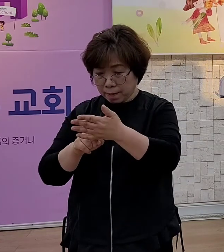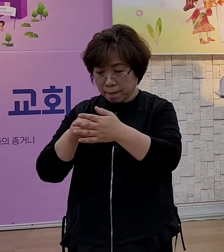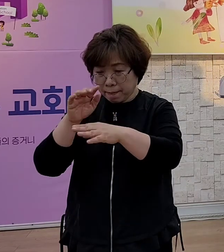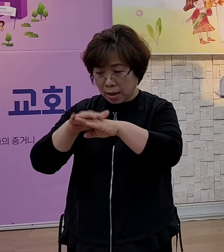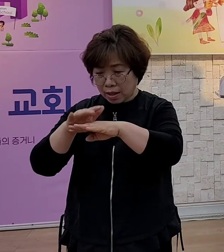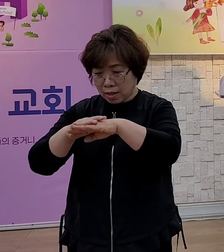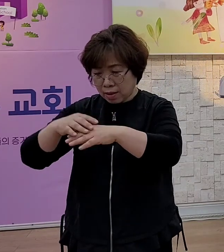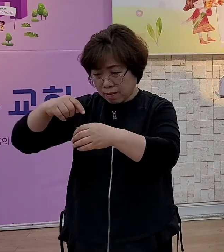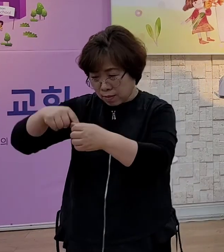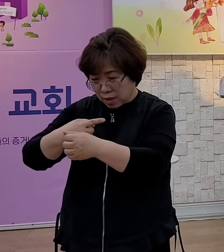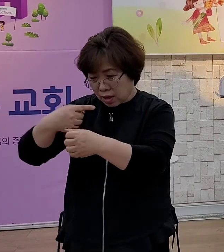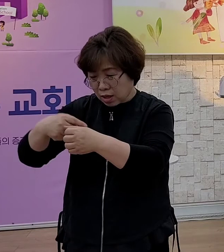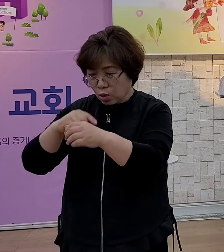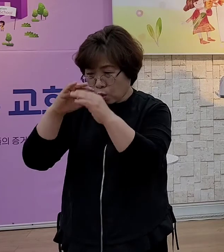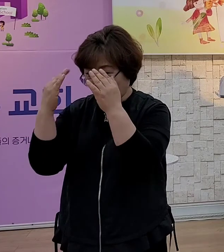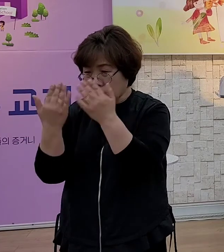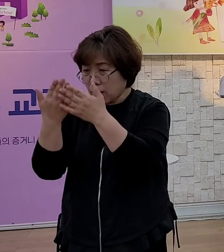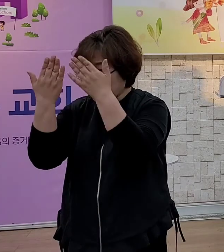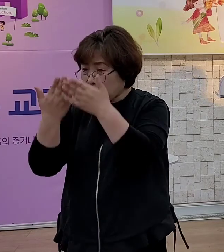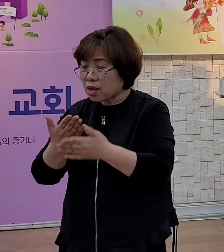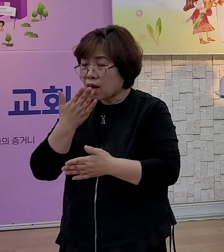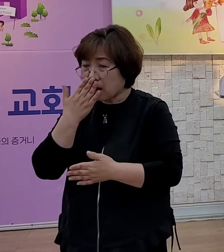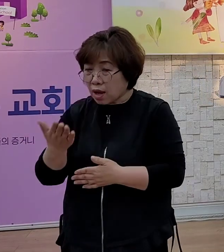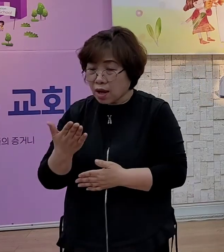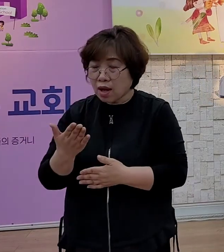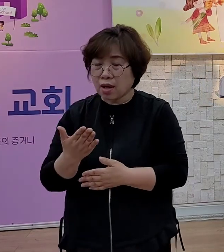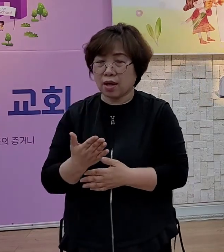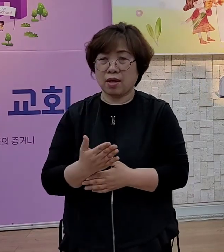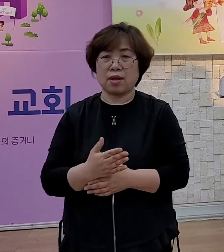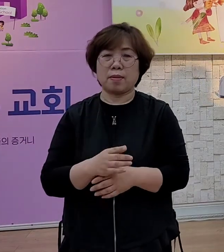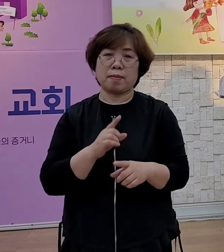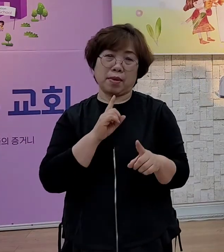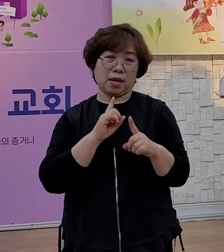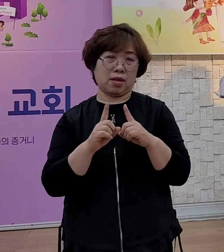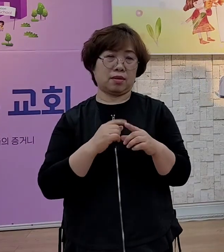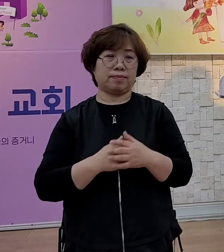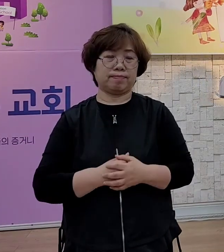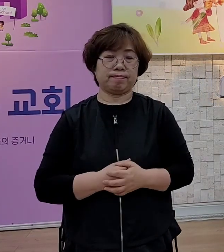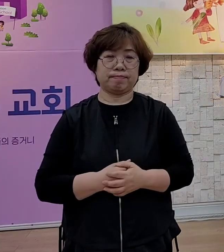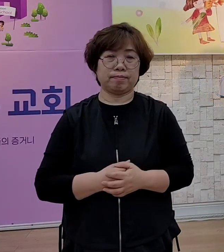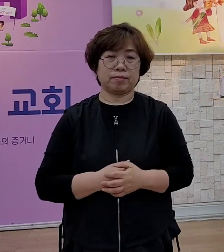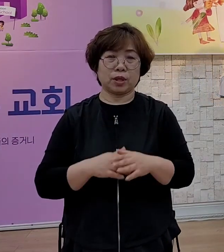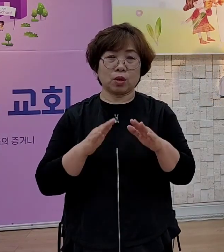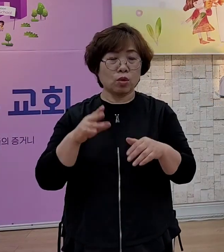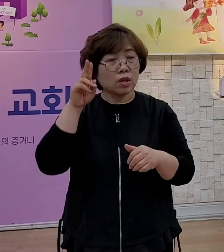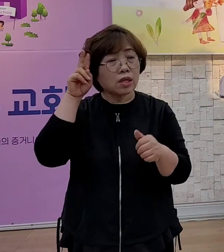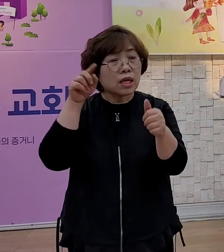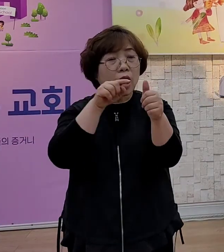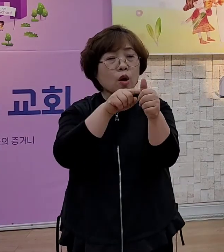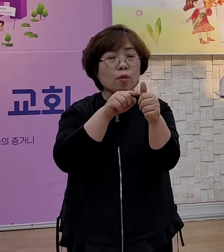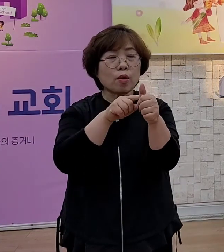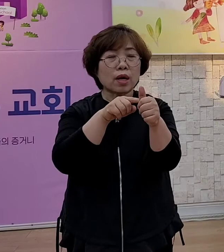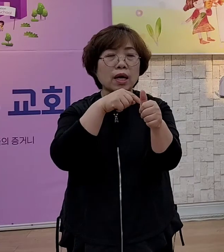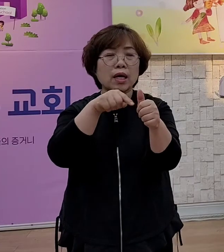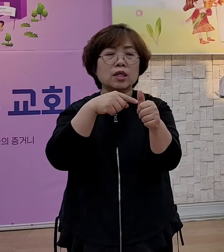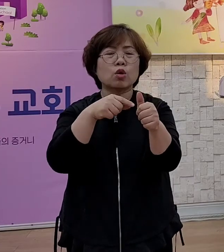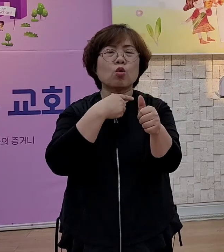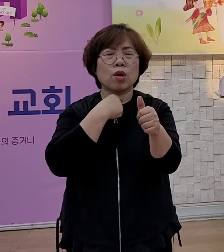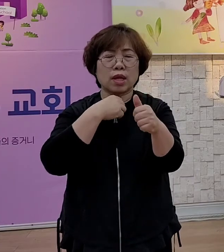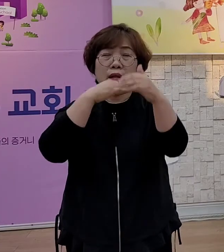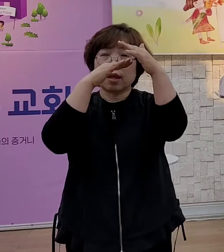온유함으로 받을 수 있다라는 이런 말씀이 되는 것입니다. 이게 오늘 야고보가 우리에게 가르치는 첫 번째 메시지.